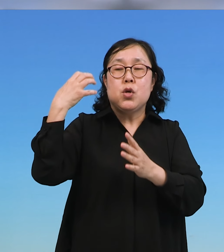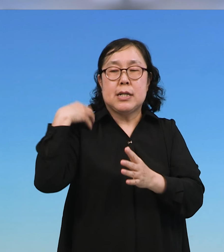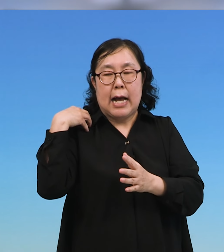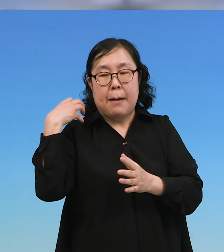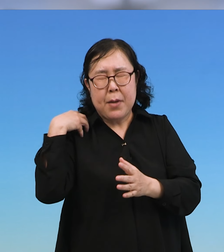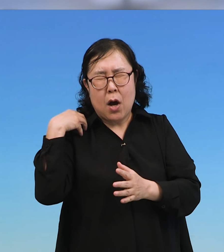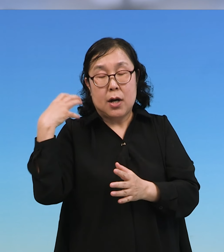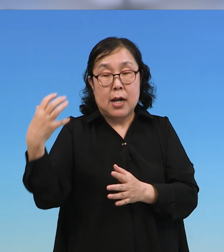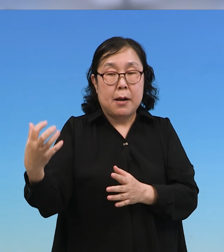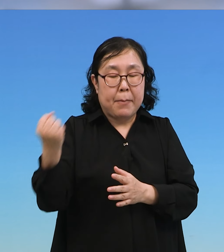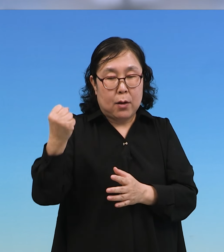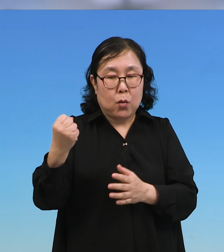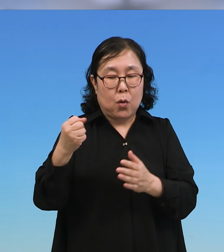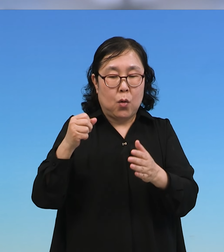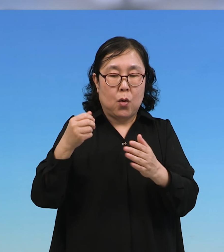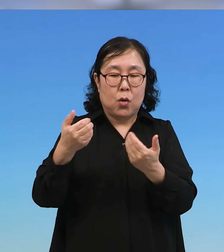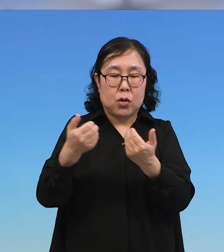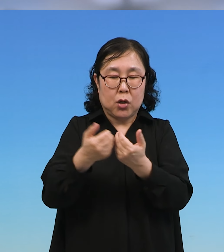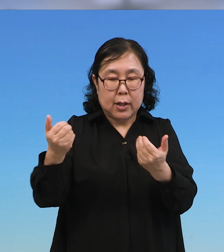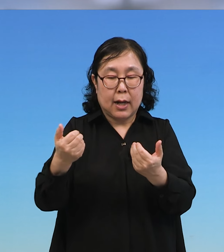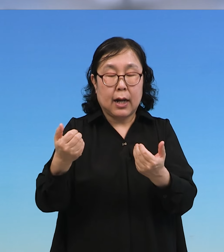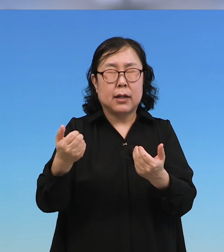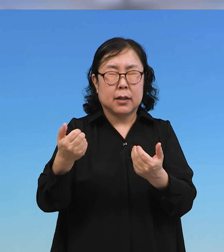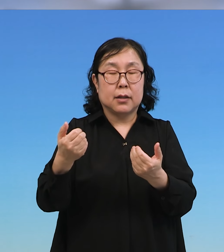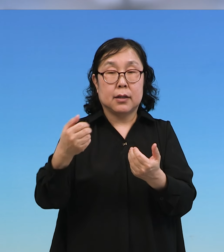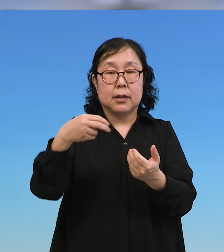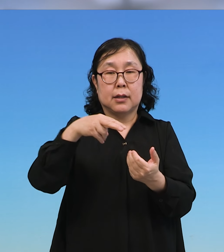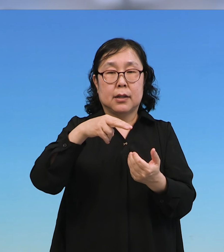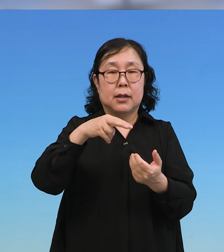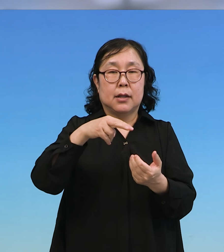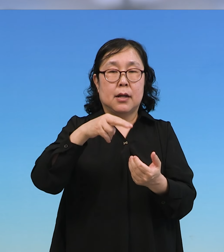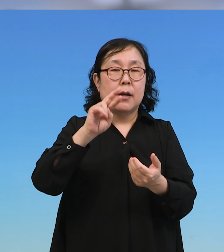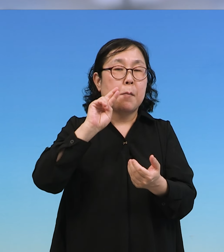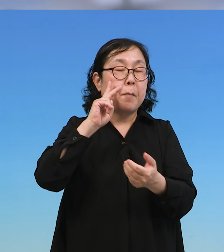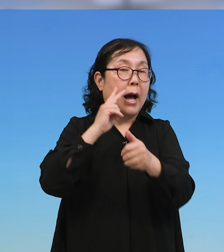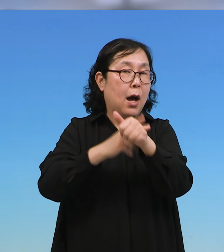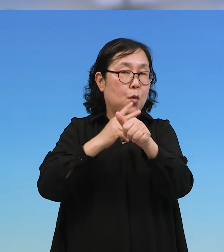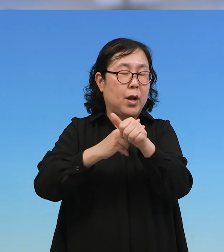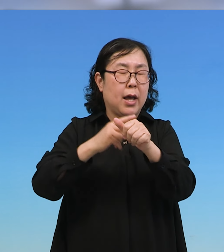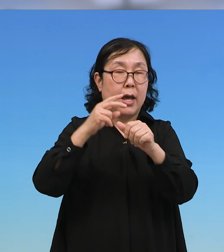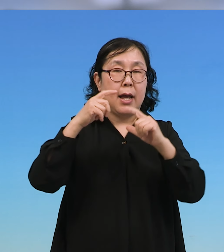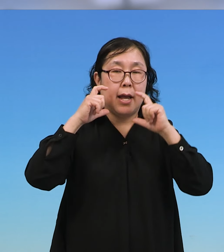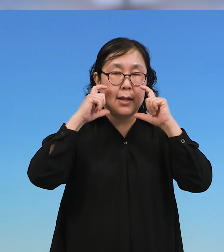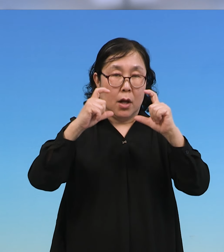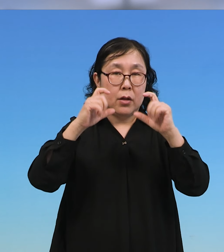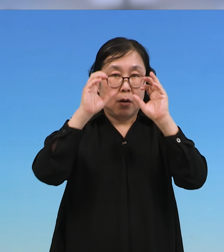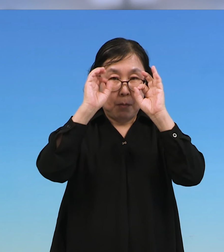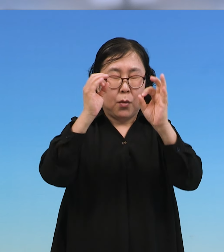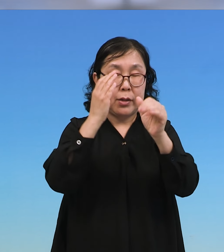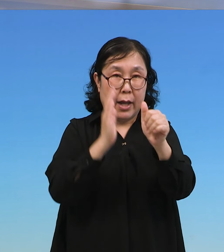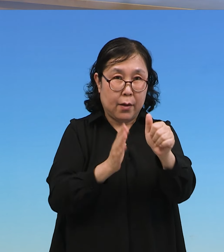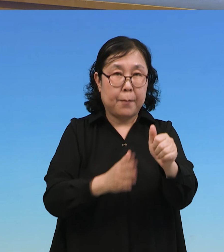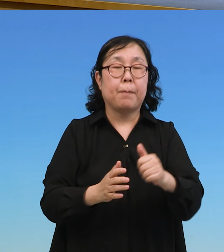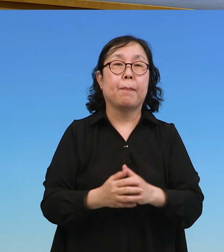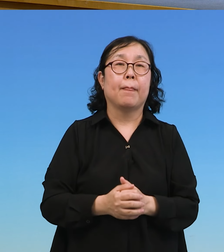사울의 질문이 너무나 똑같습니다. 사울의 이 선언이요. 자, 사도행전 20장 18절부터